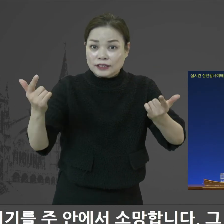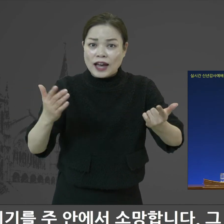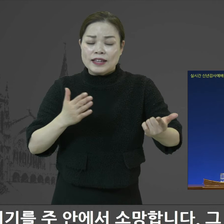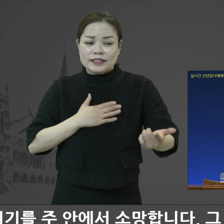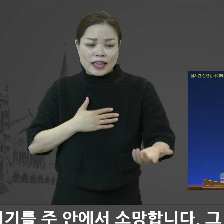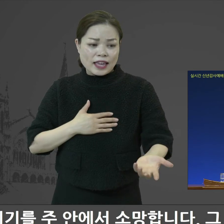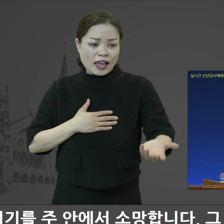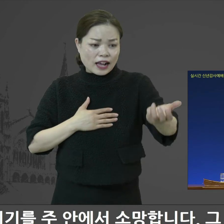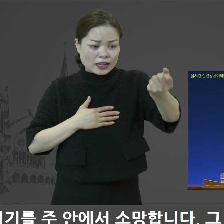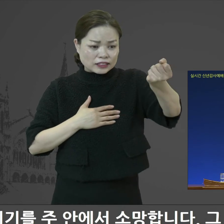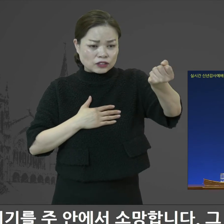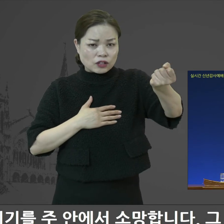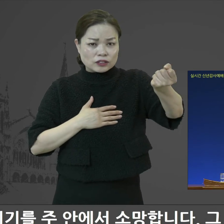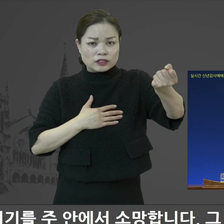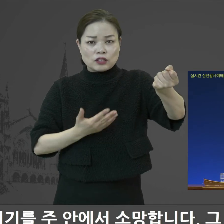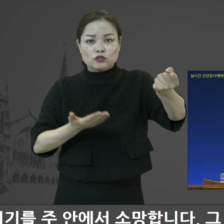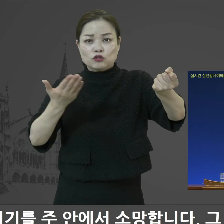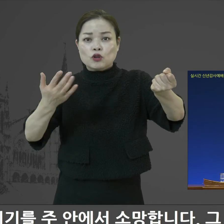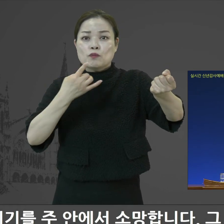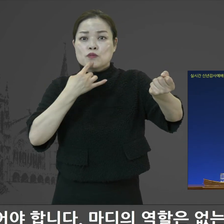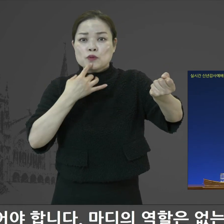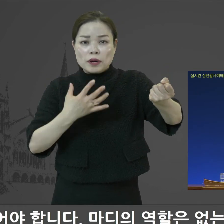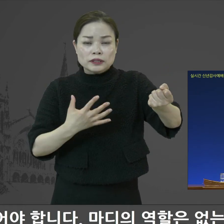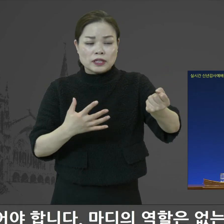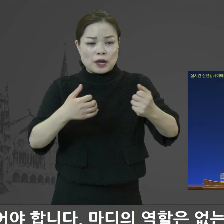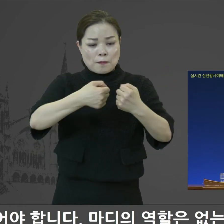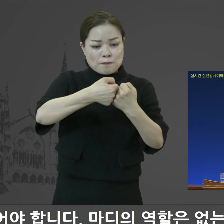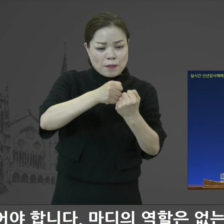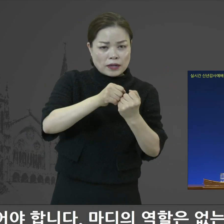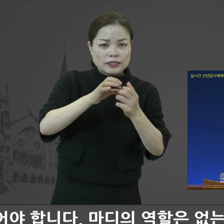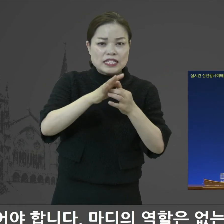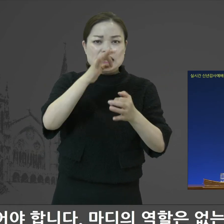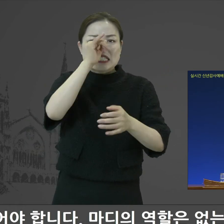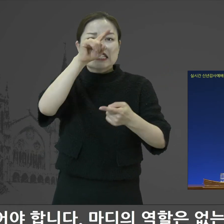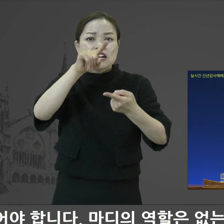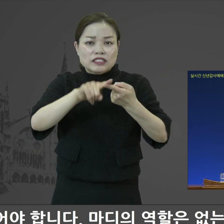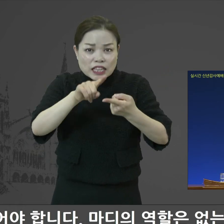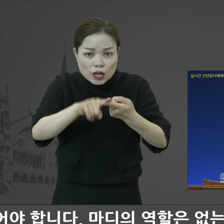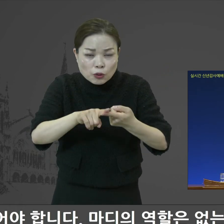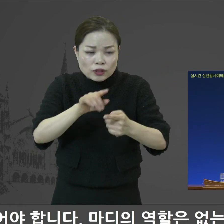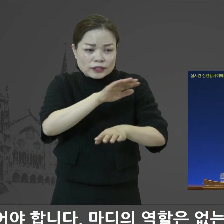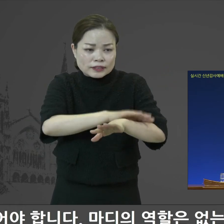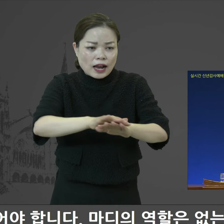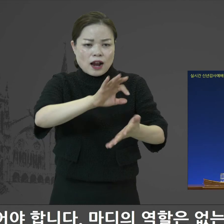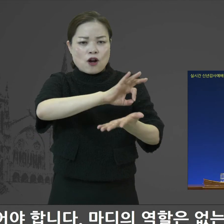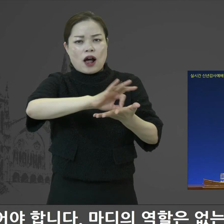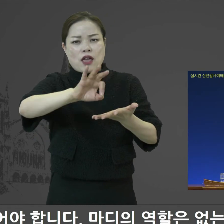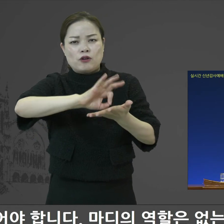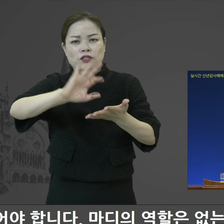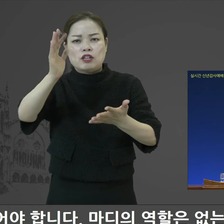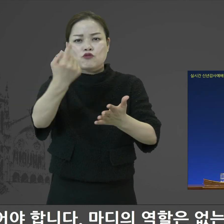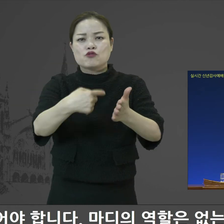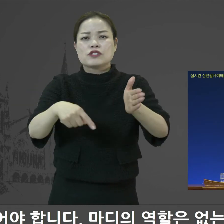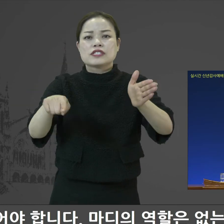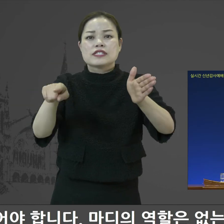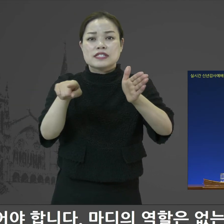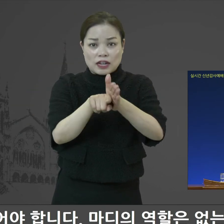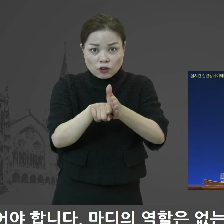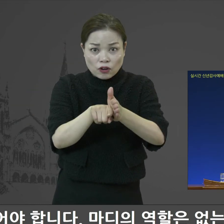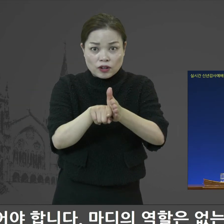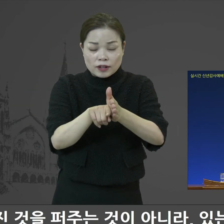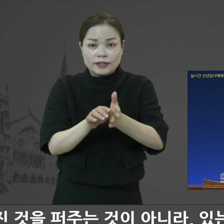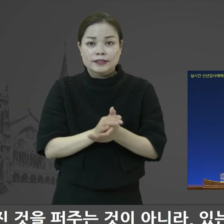내가 가진 것을 퍼주는 것만이 아니라, 마디의 역할은 있는 것들이 잘 활용되도록 돕는 것이라는